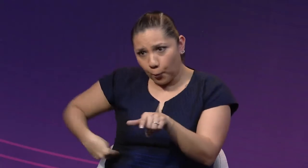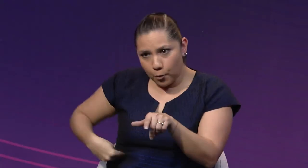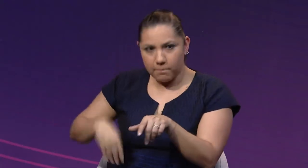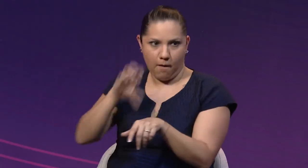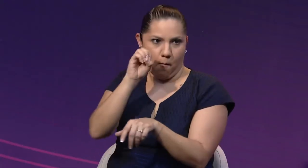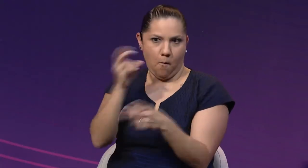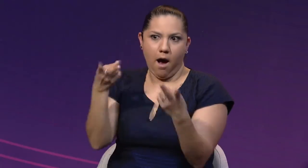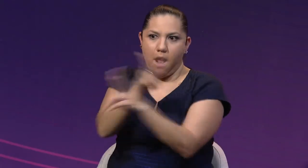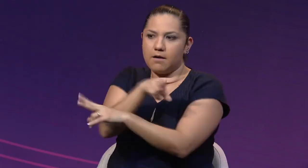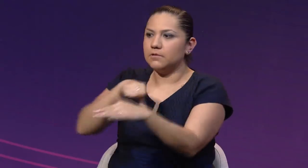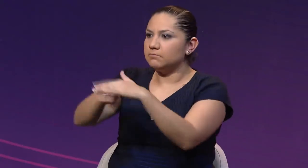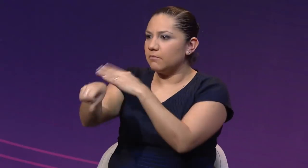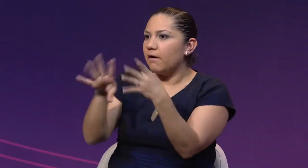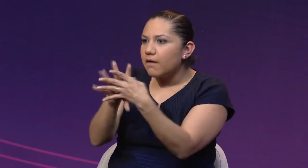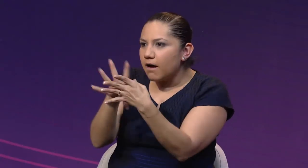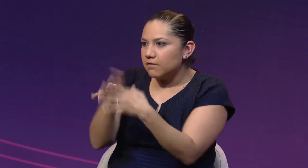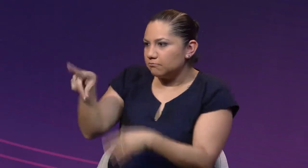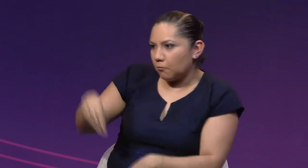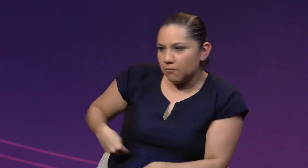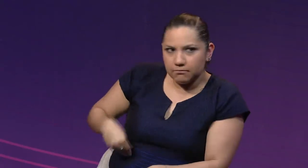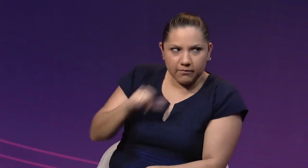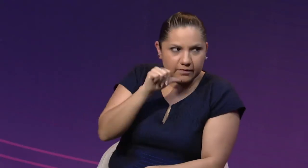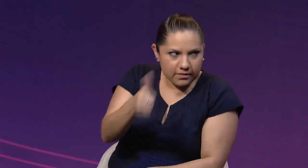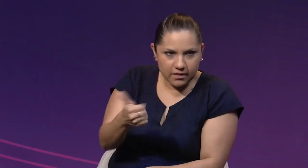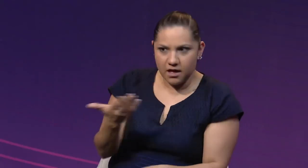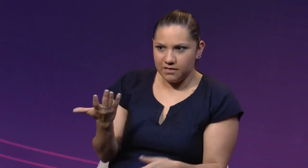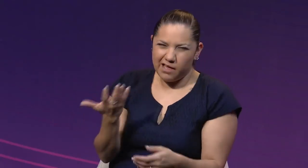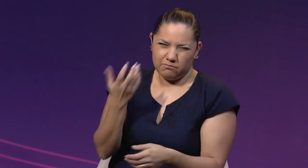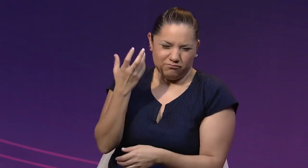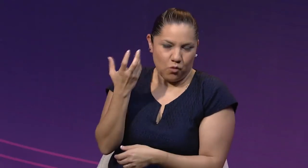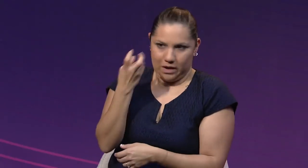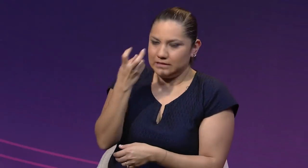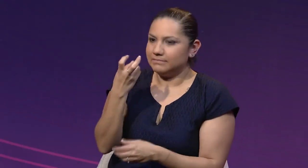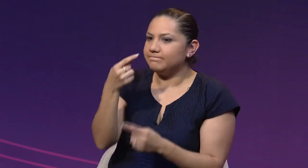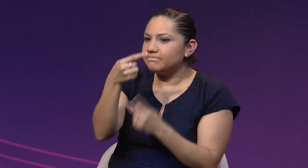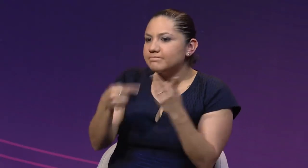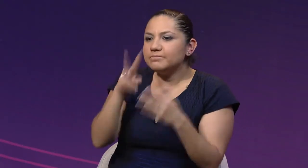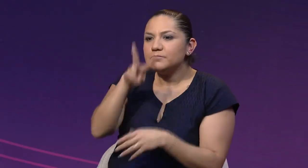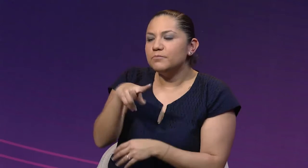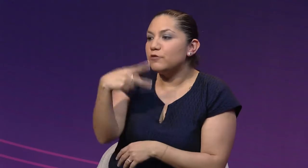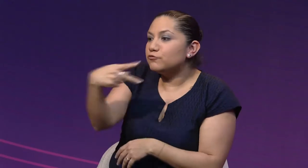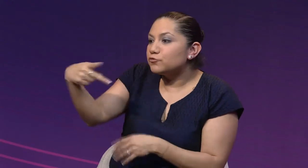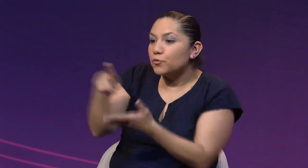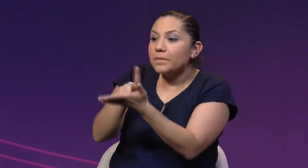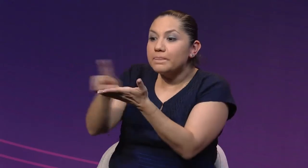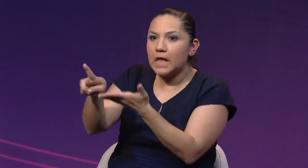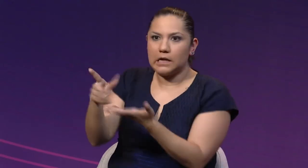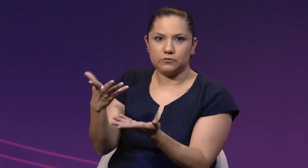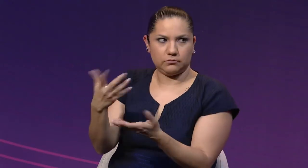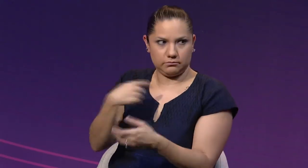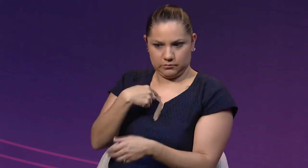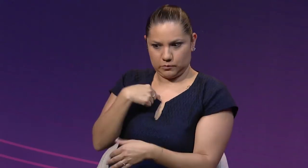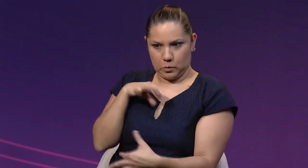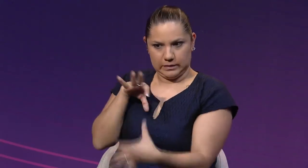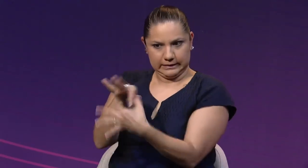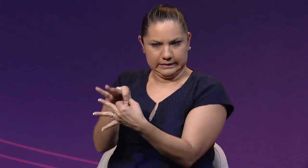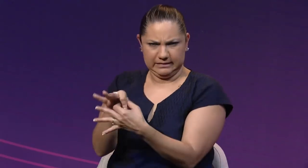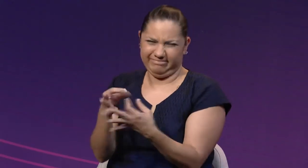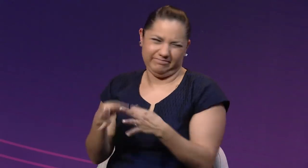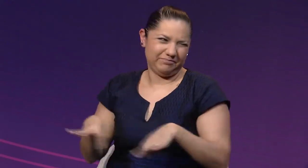intérprete profesional. Imagínense que por una mala interpretación alguien lo metan a la cárcel, ¿no? O se viola algún derecho.